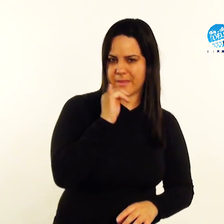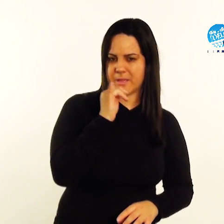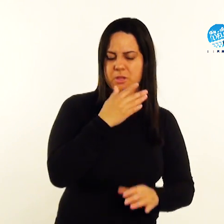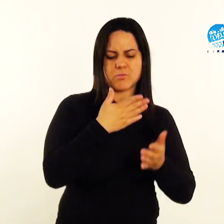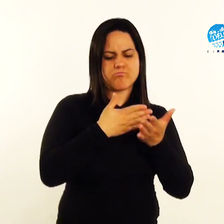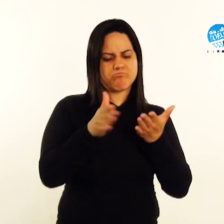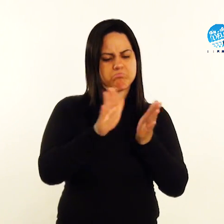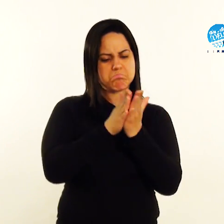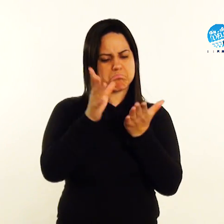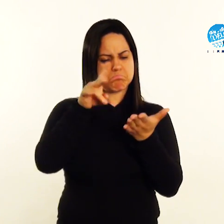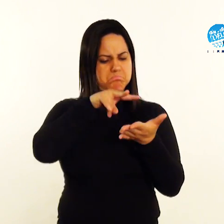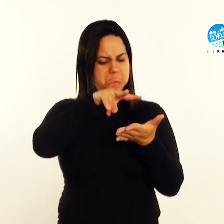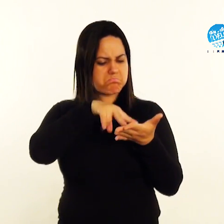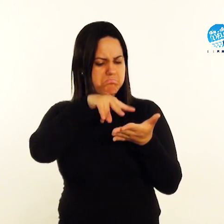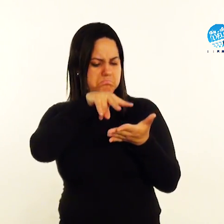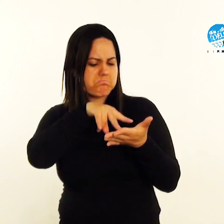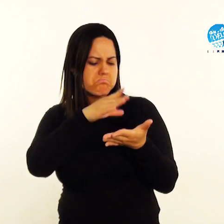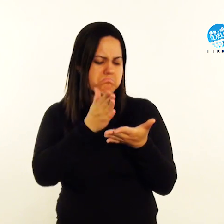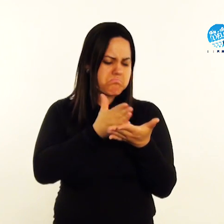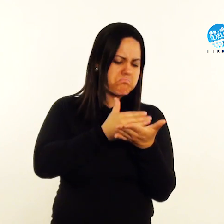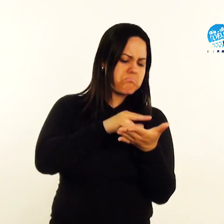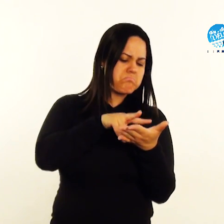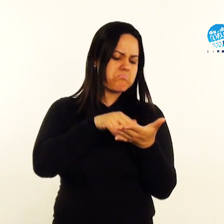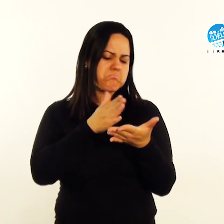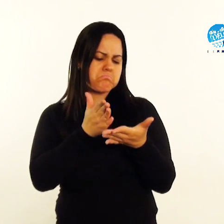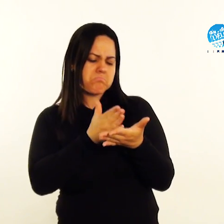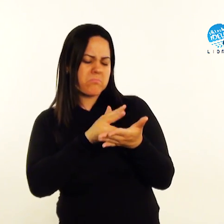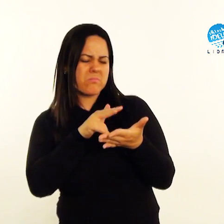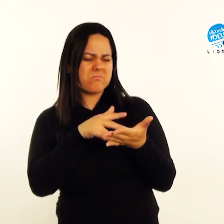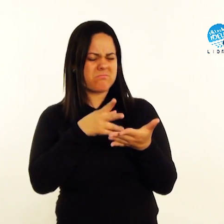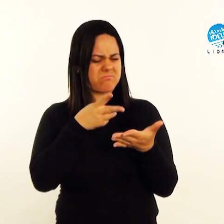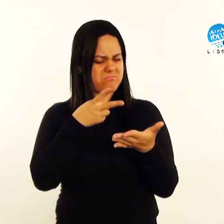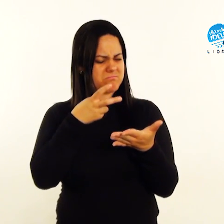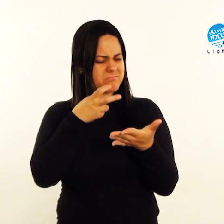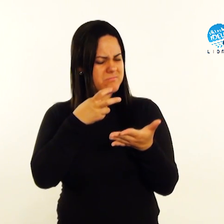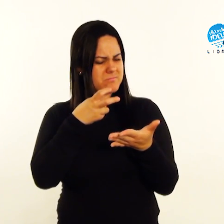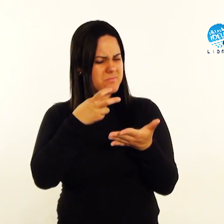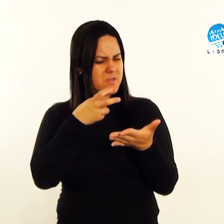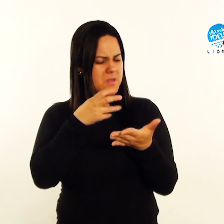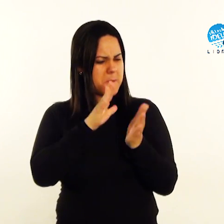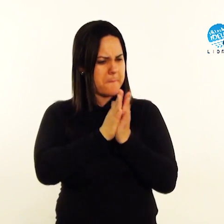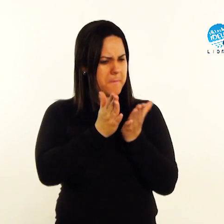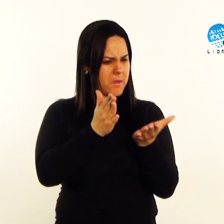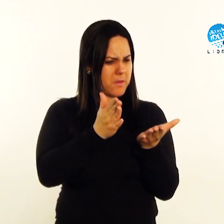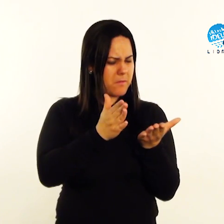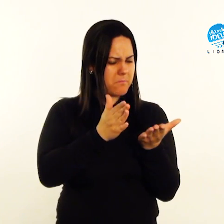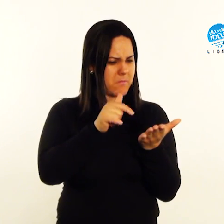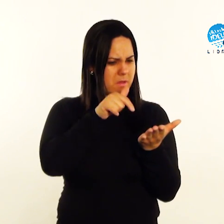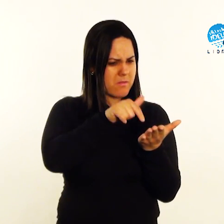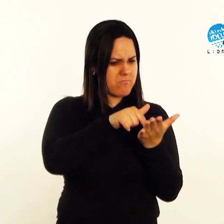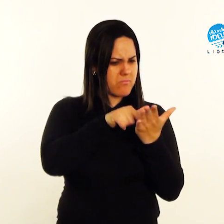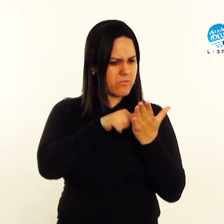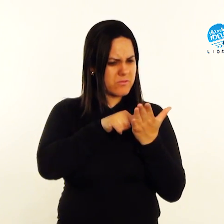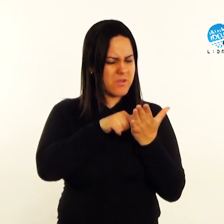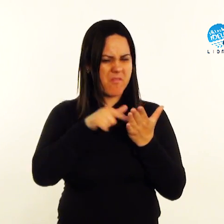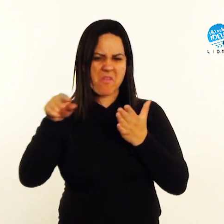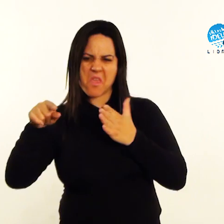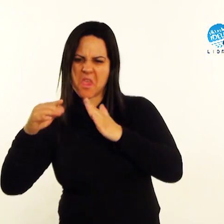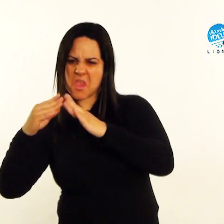que começou a ler a Bíblia, e começou a perceber que a Bíblia dizia determinadas coisas que a igreja